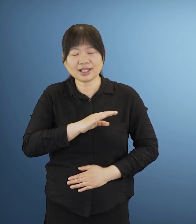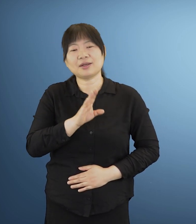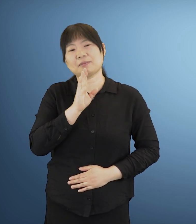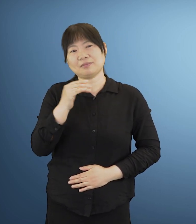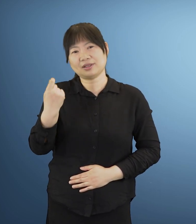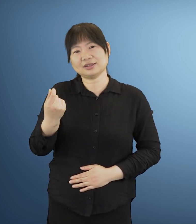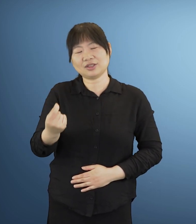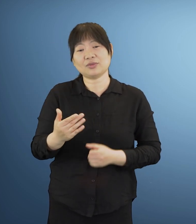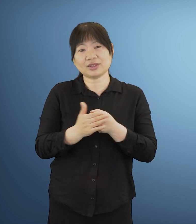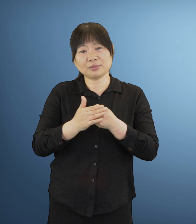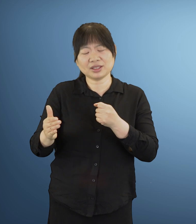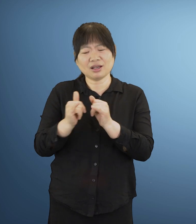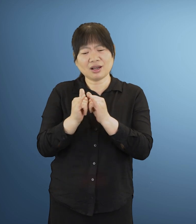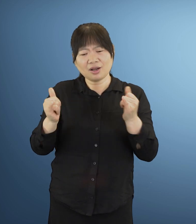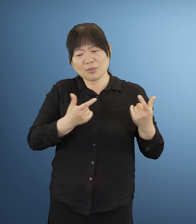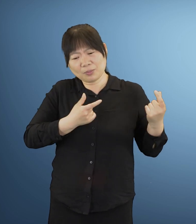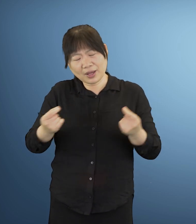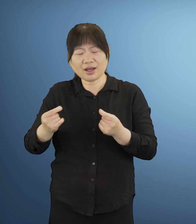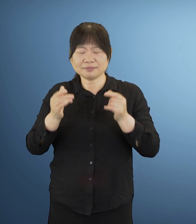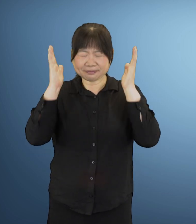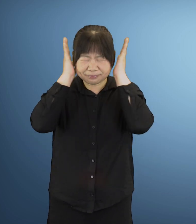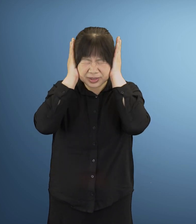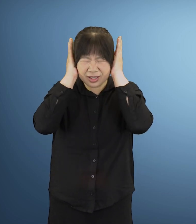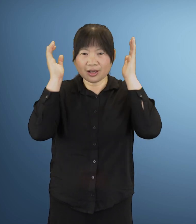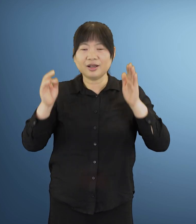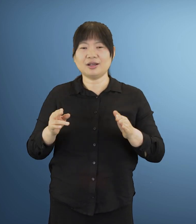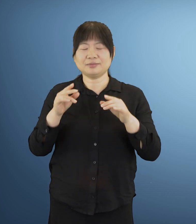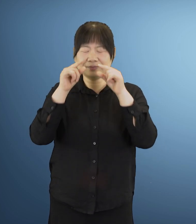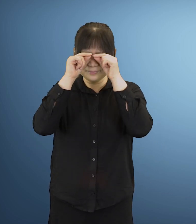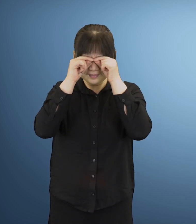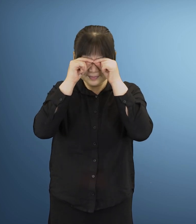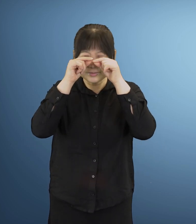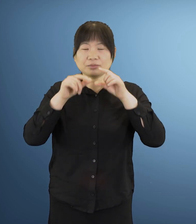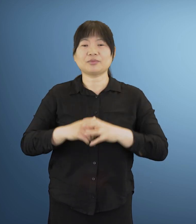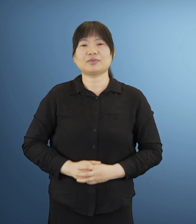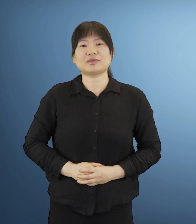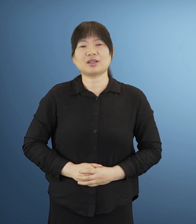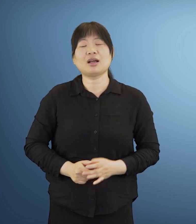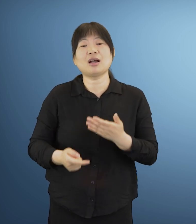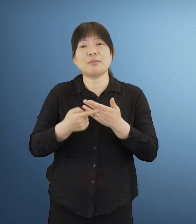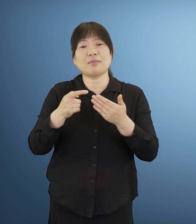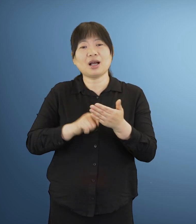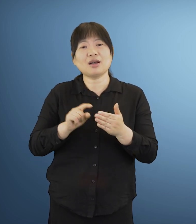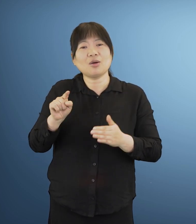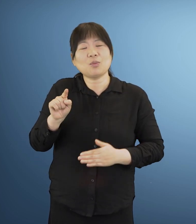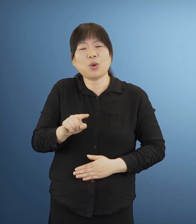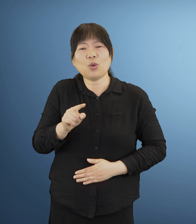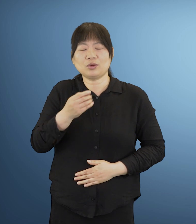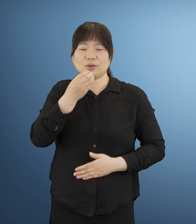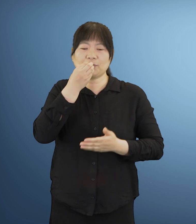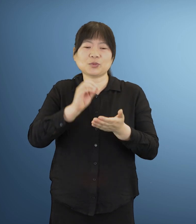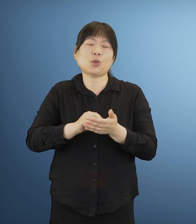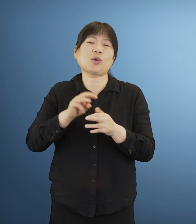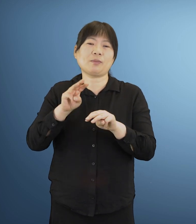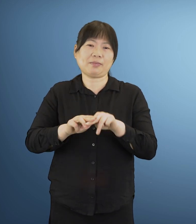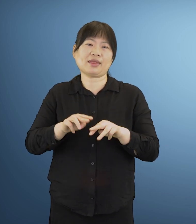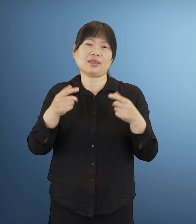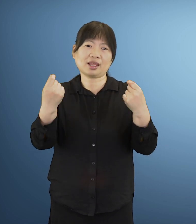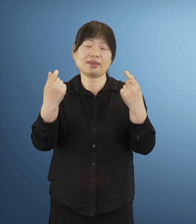악했던지 사람들이 다 귀 닫고 눈 감고 마음이 돌짝밭 같은